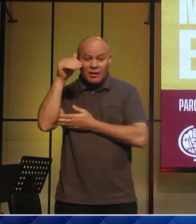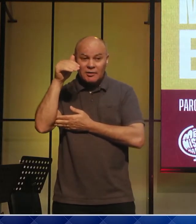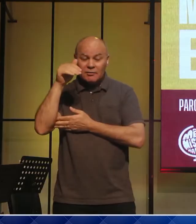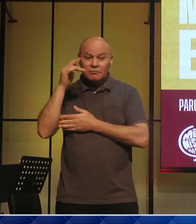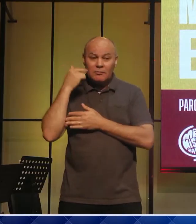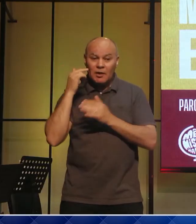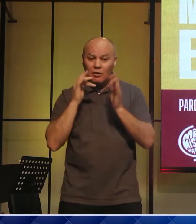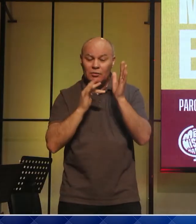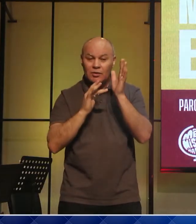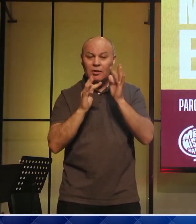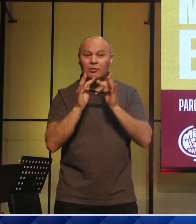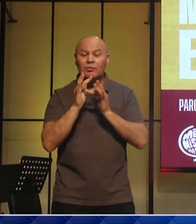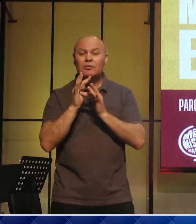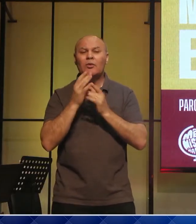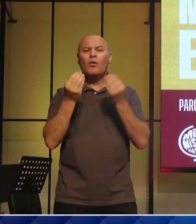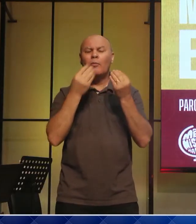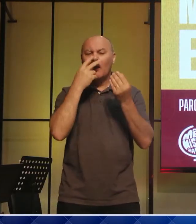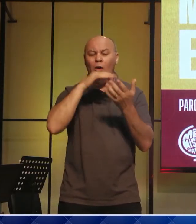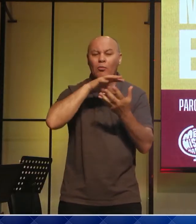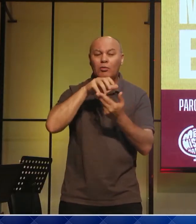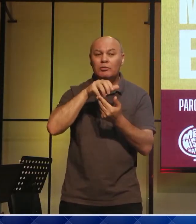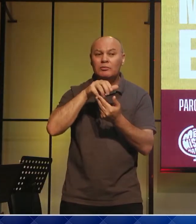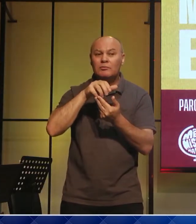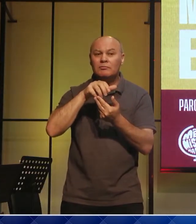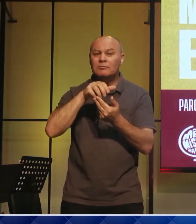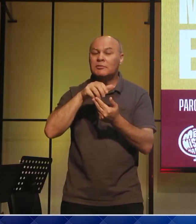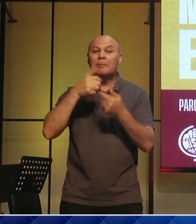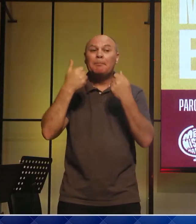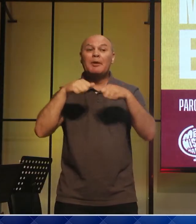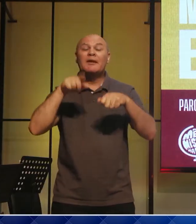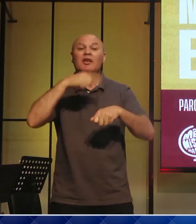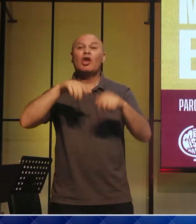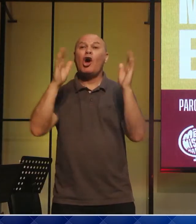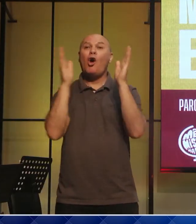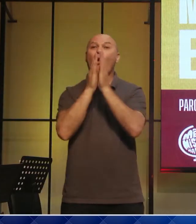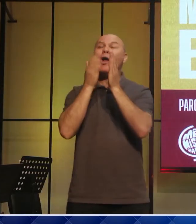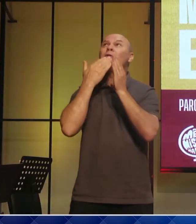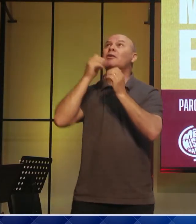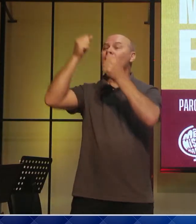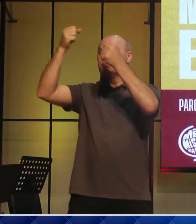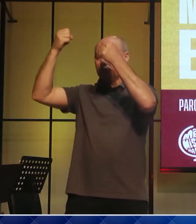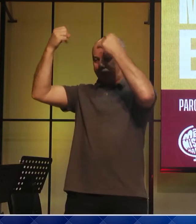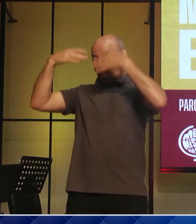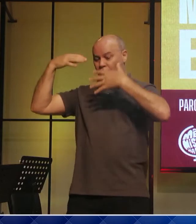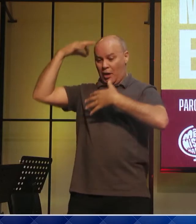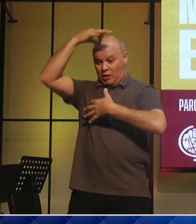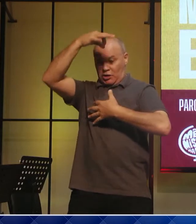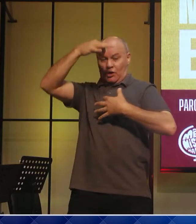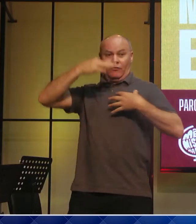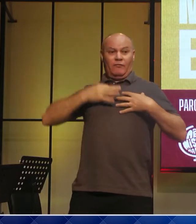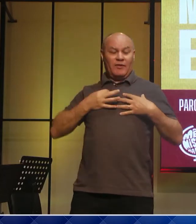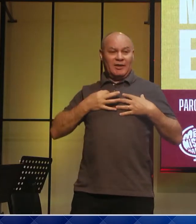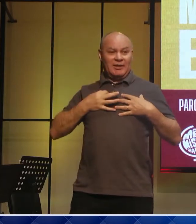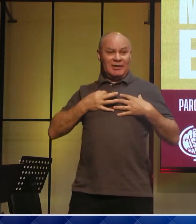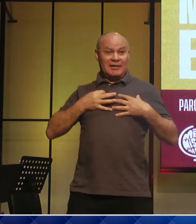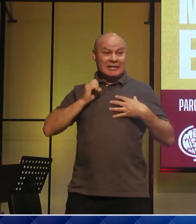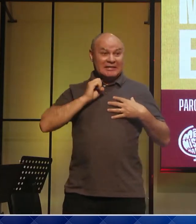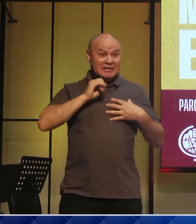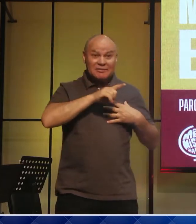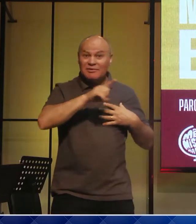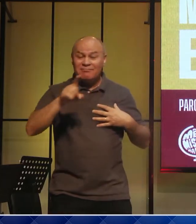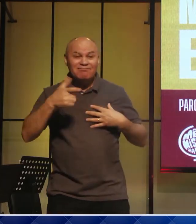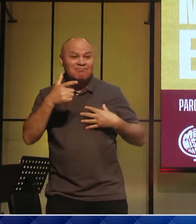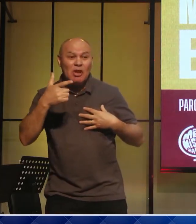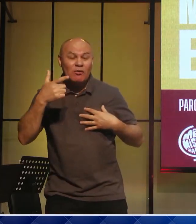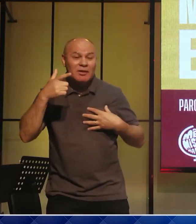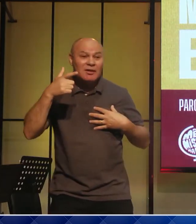sem santificação ninguém verá a Deus. O texto não está dizendo, se você não santificar, não será salvo. O